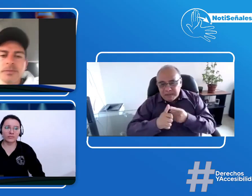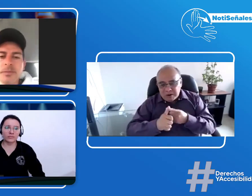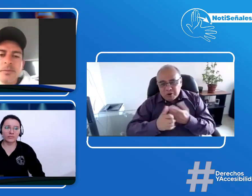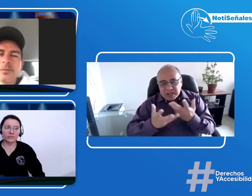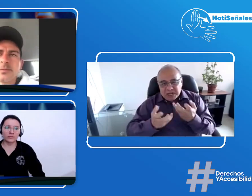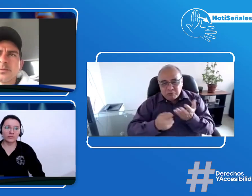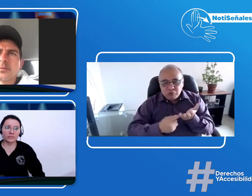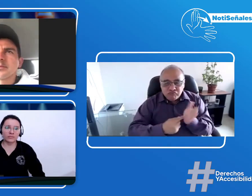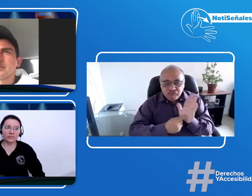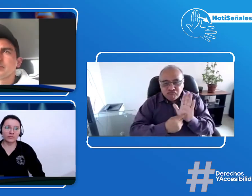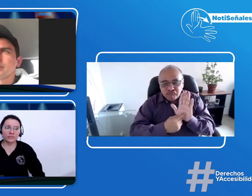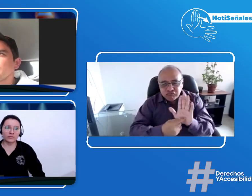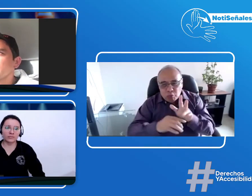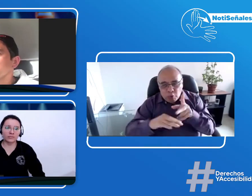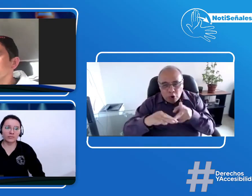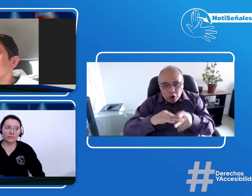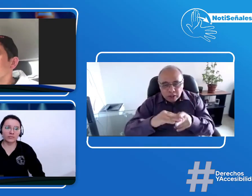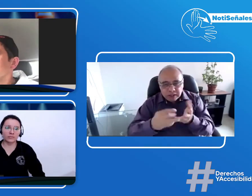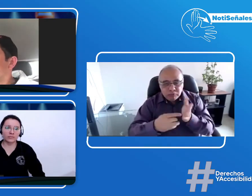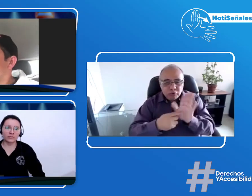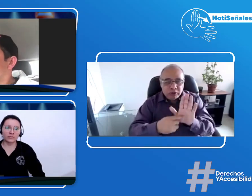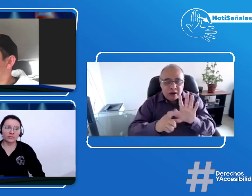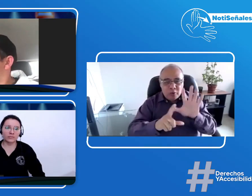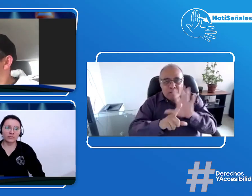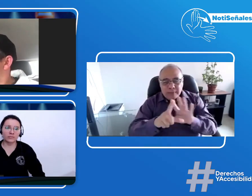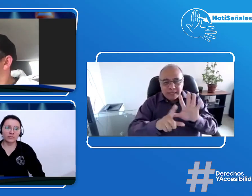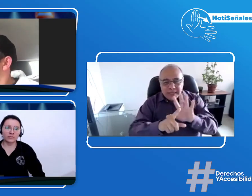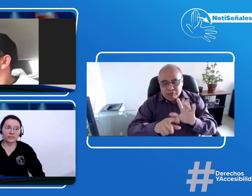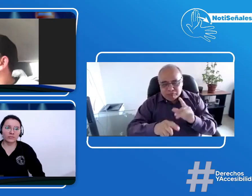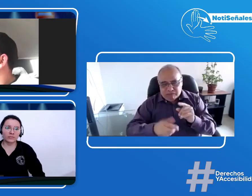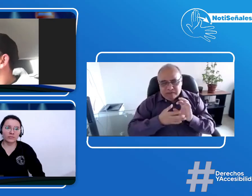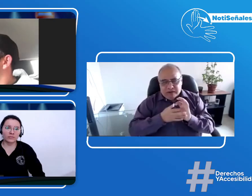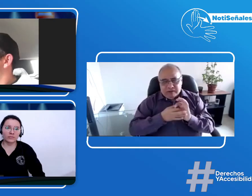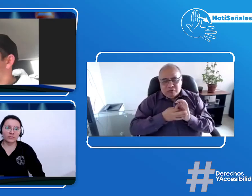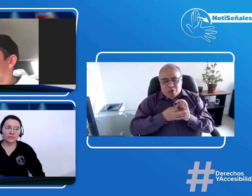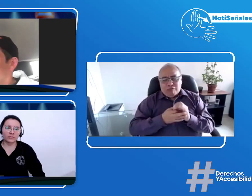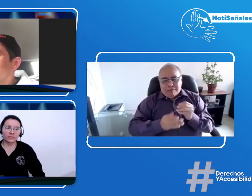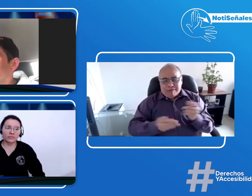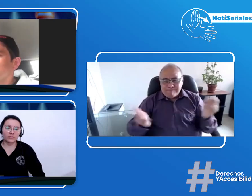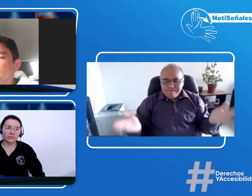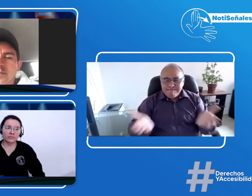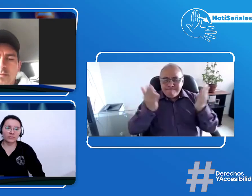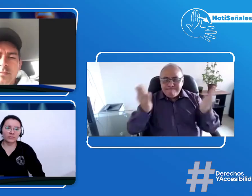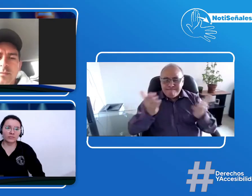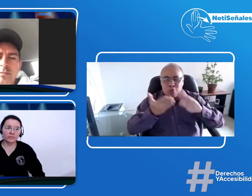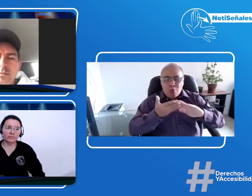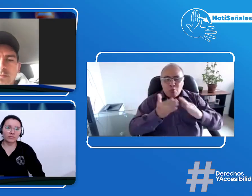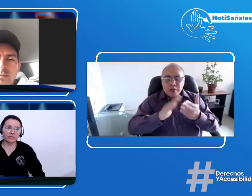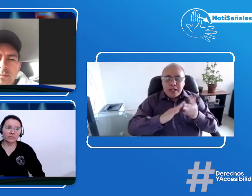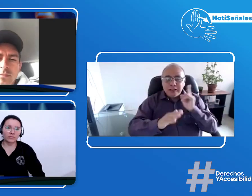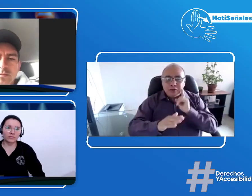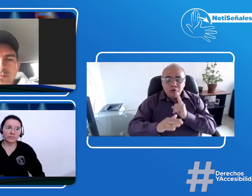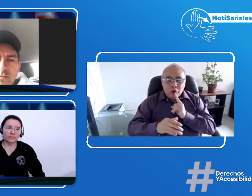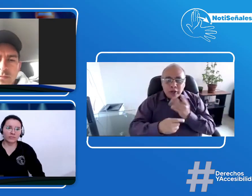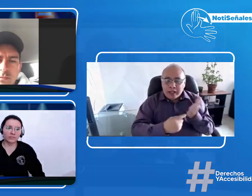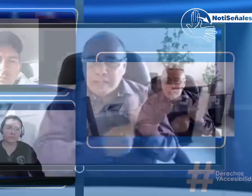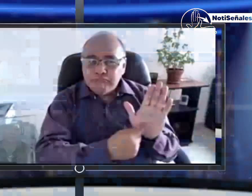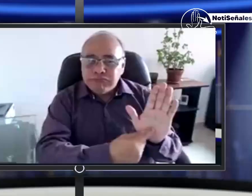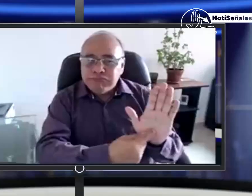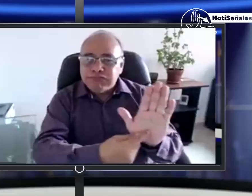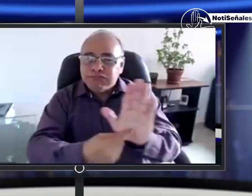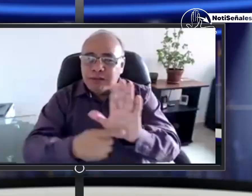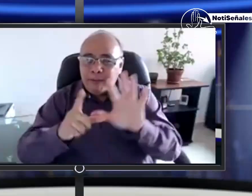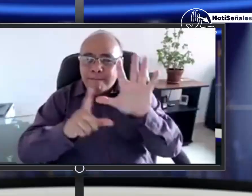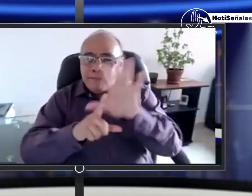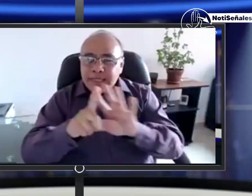José Humberto Lozano aquí en el Facebook nos dice que nos está haciendo unas preguntas, pero vamos a mostrar primero